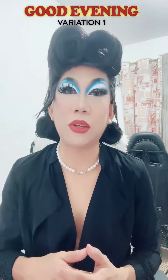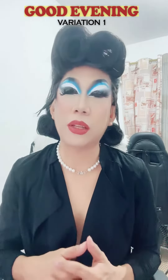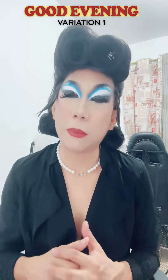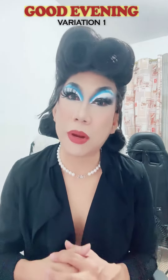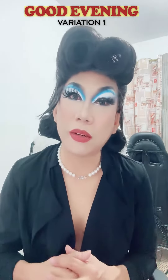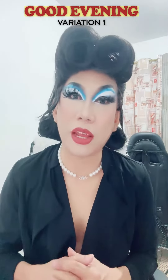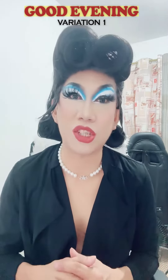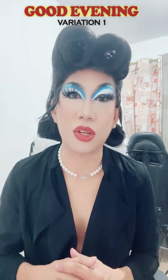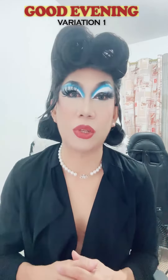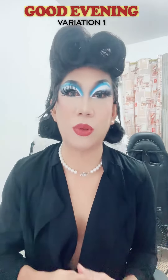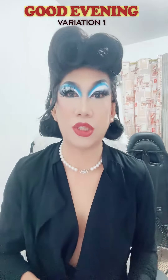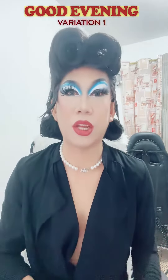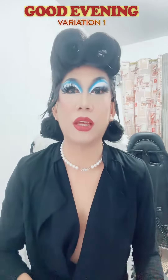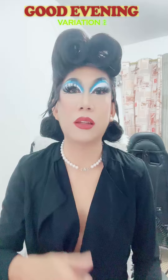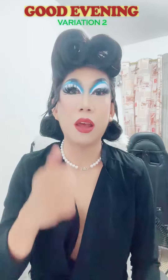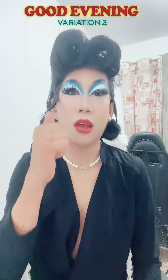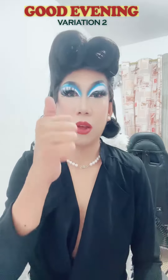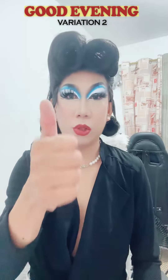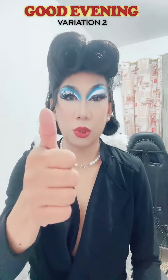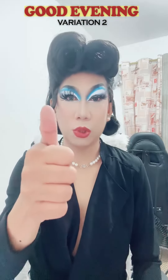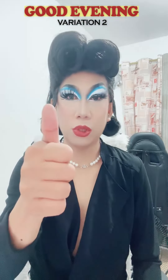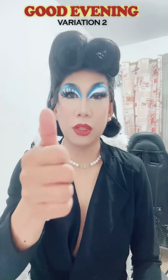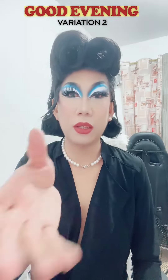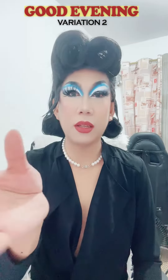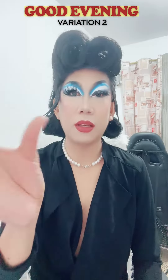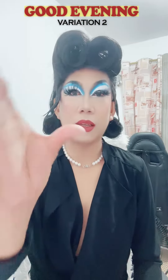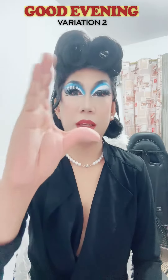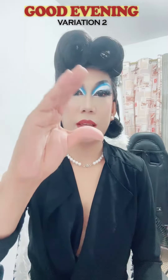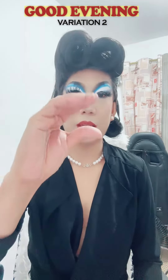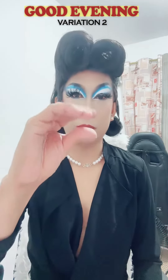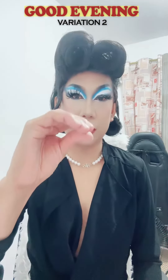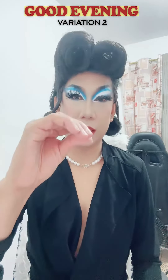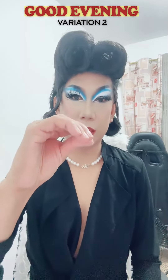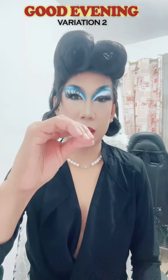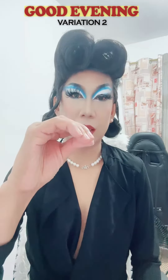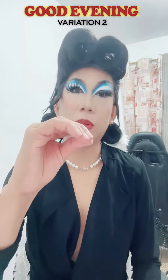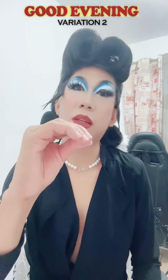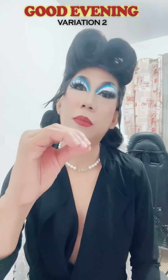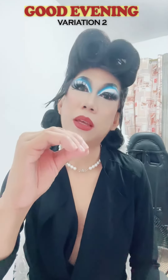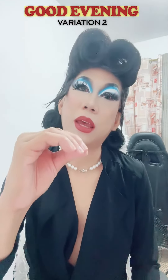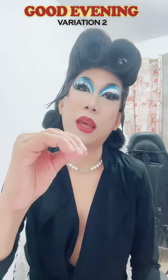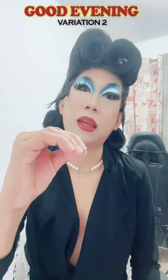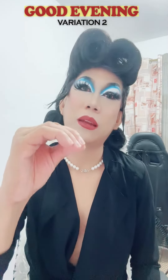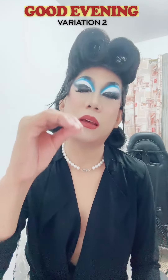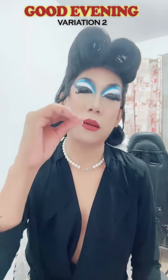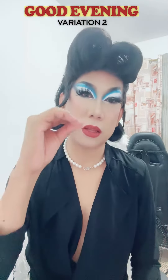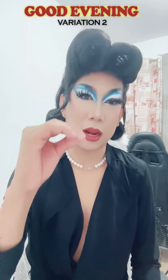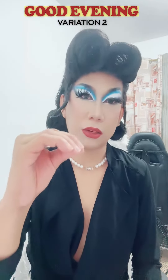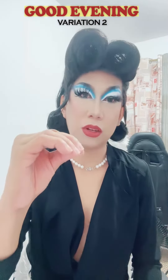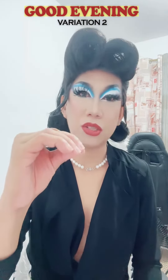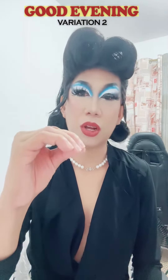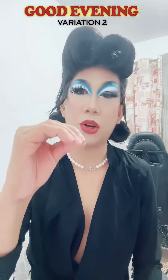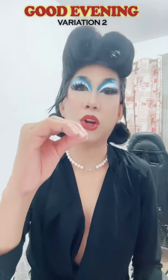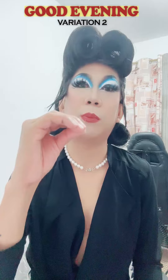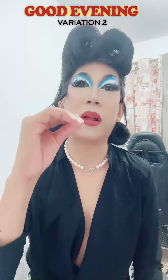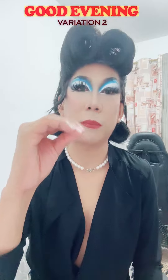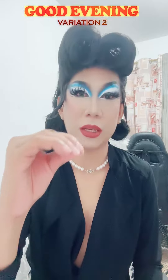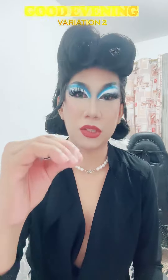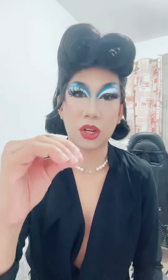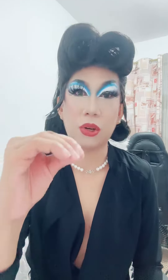isang variation which is good evening. Ibig sabihin, sarado na siya or paggabi na siya or